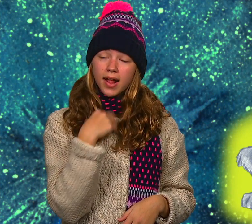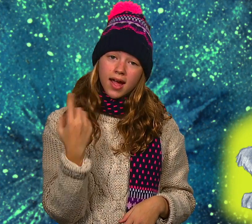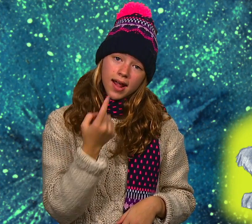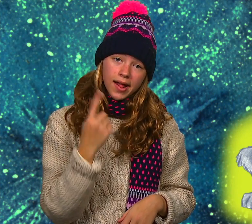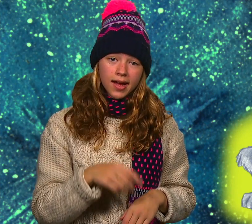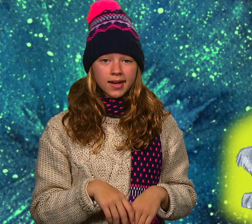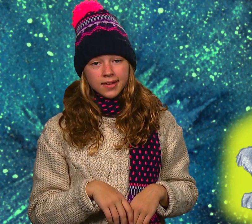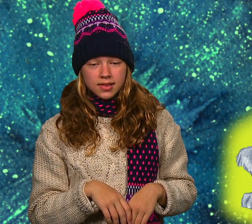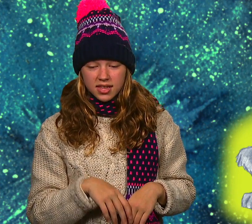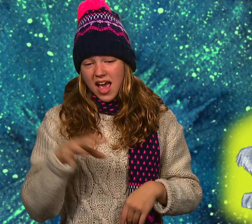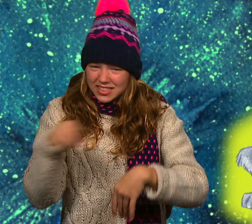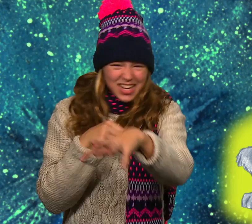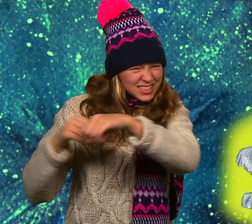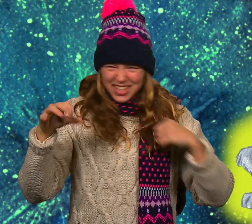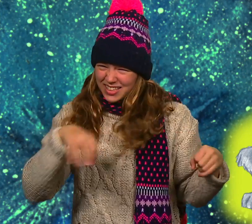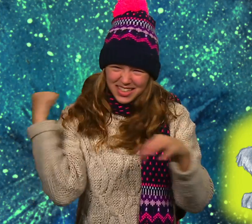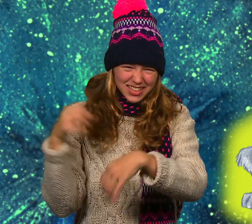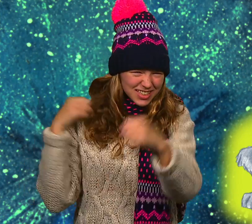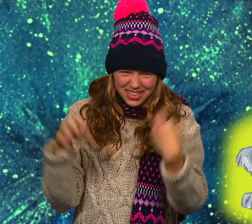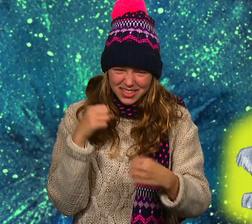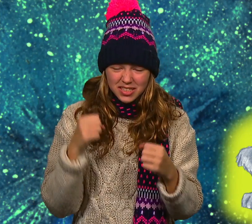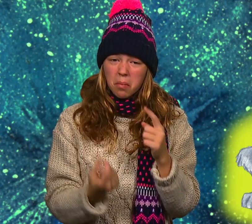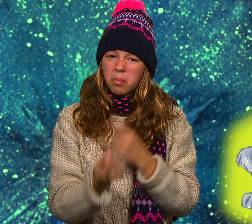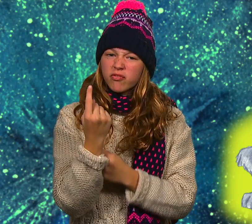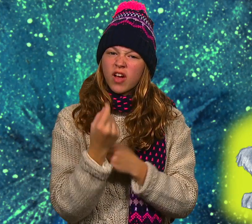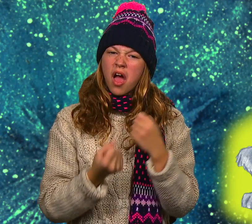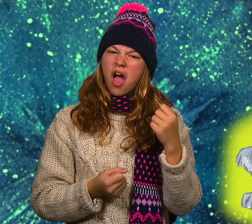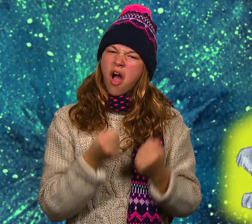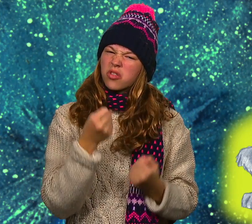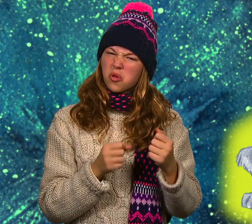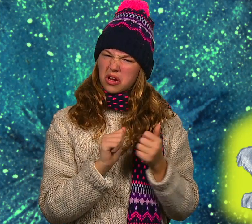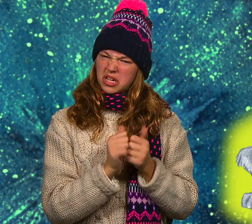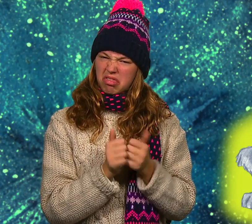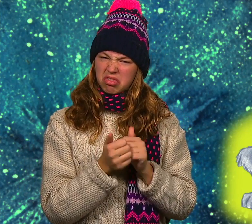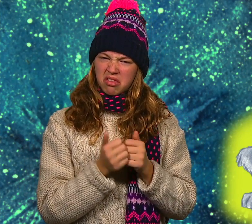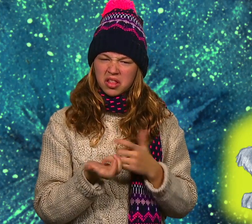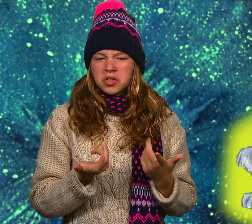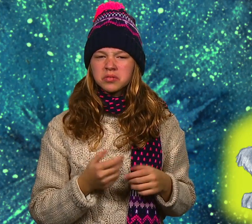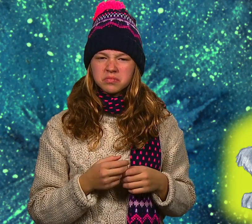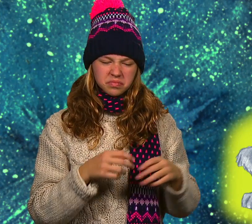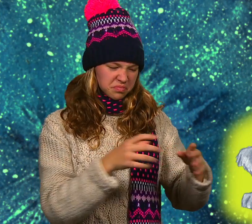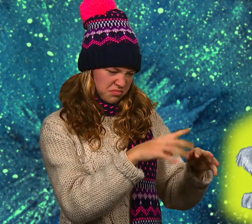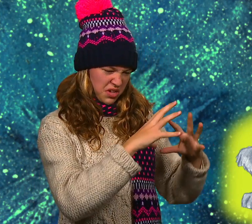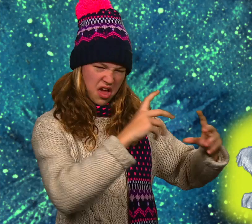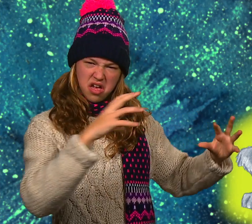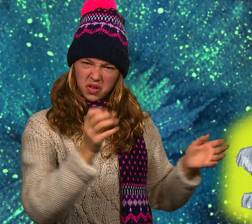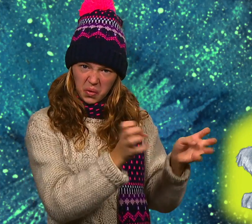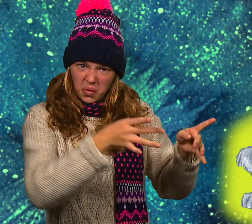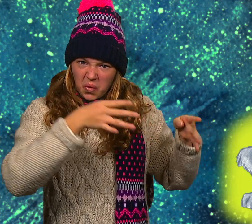putzt sich ungerührt weiter und will nicht gestört werden. Bruno reißt das Papier vom Paket und da kommt zum Vorschein